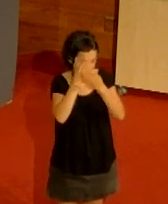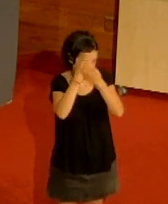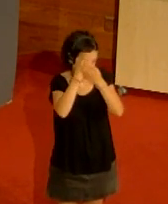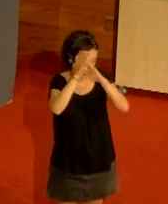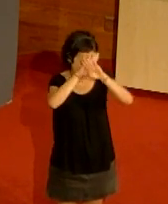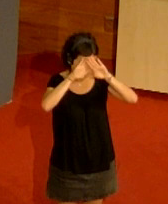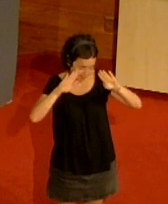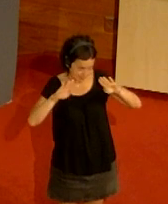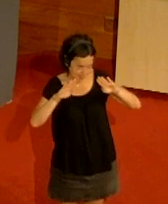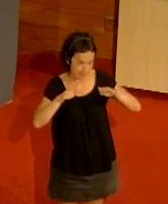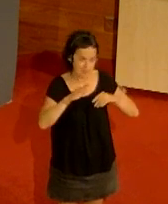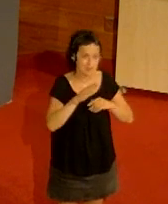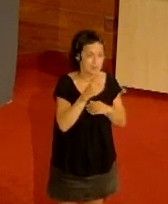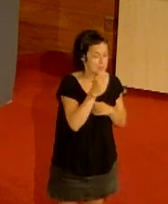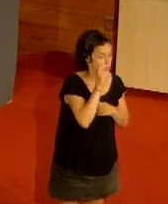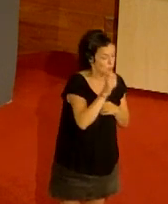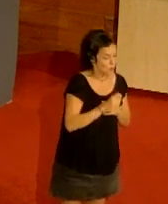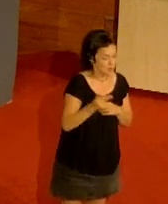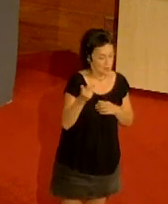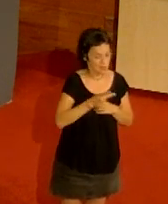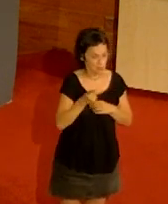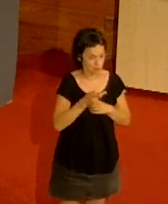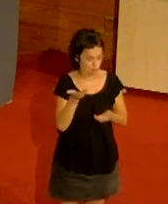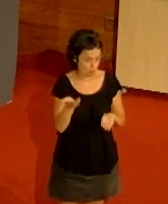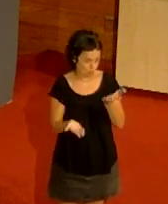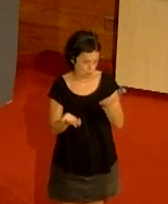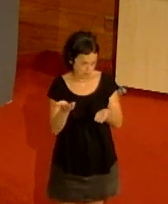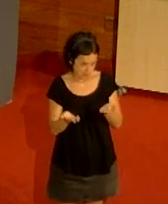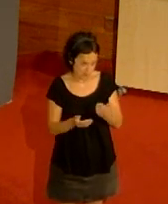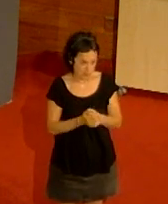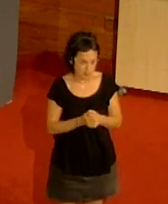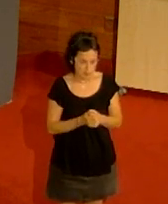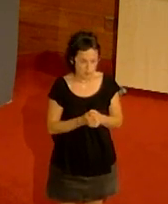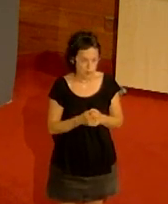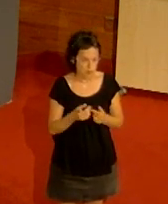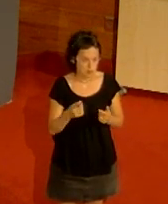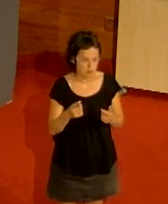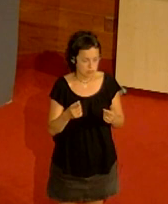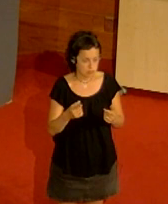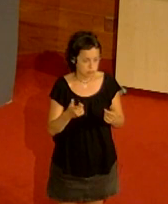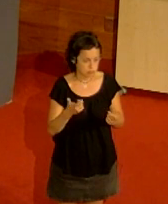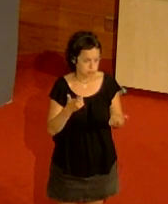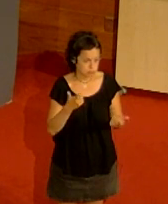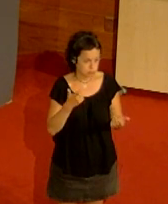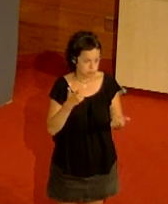Afganistán. Para ese doble rasero, ¿no? El contraste, bueno,